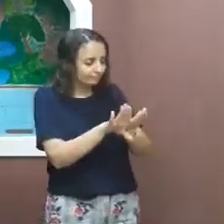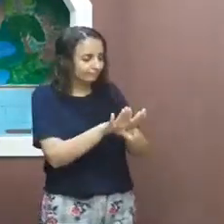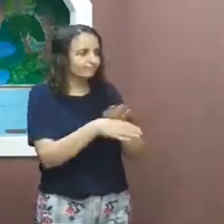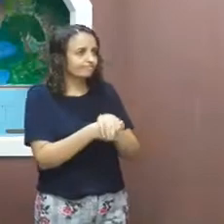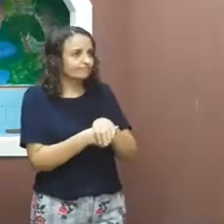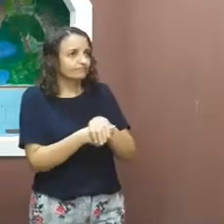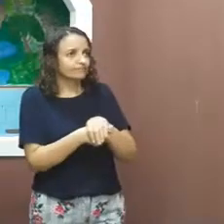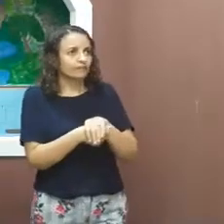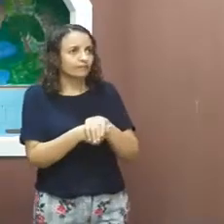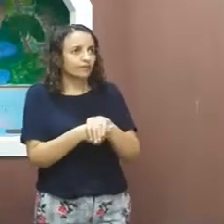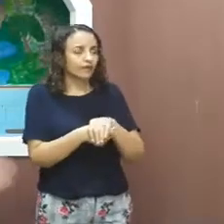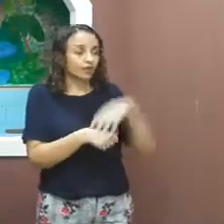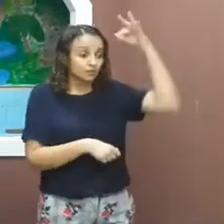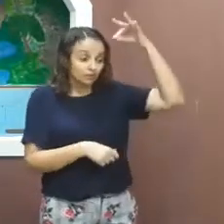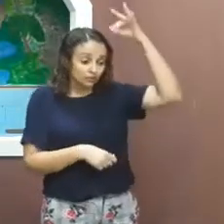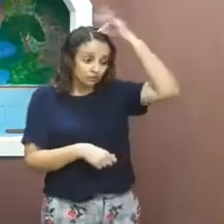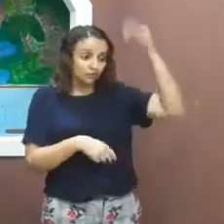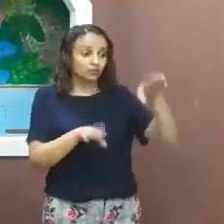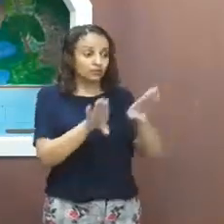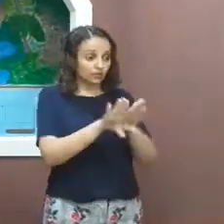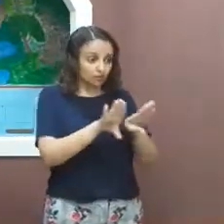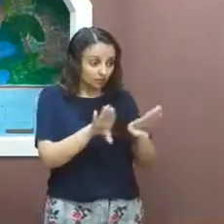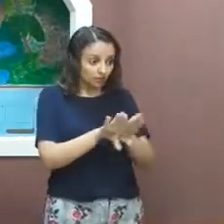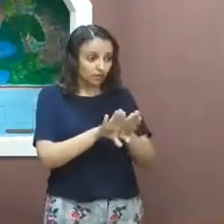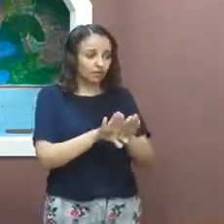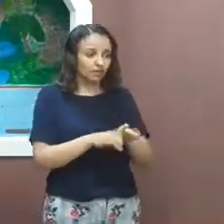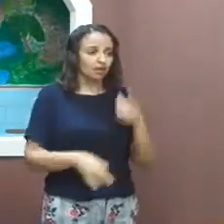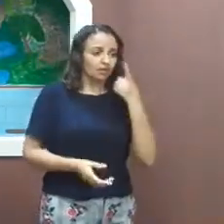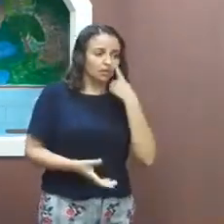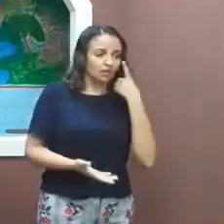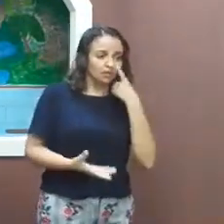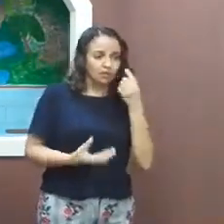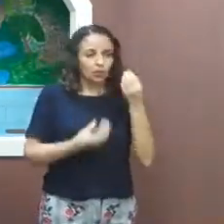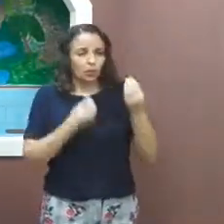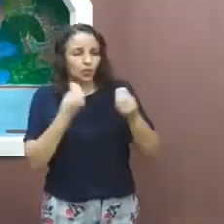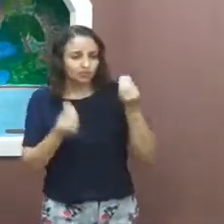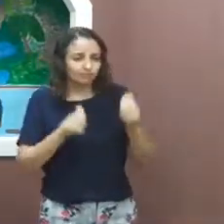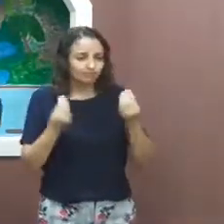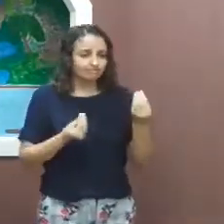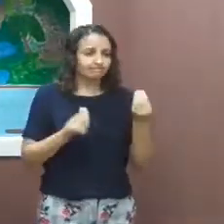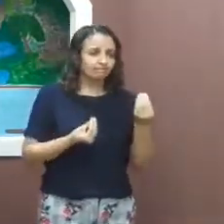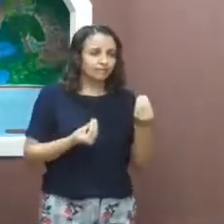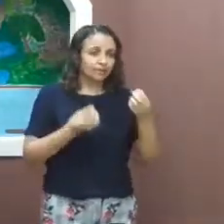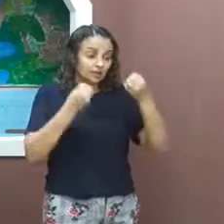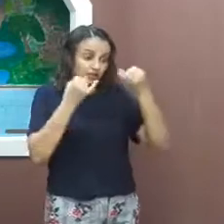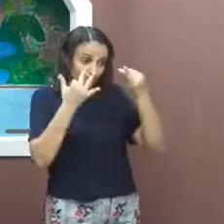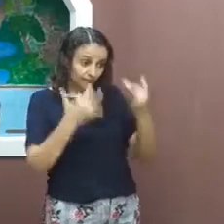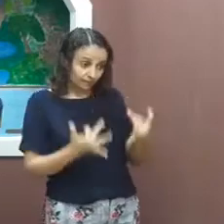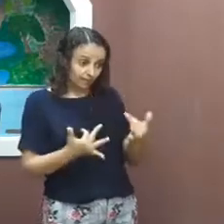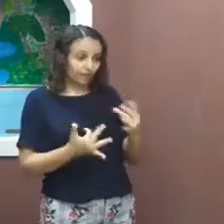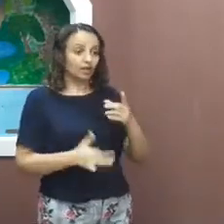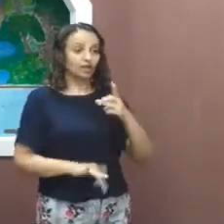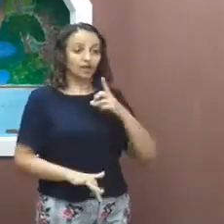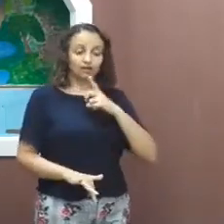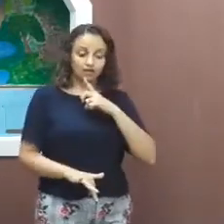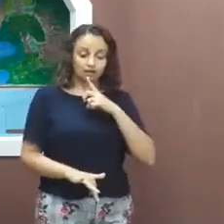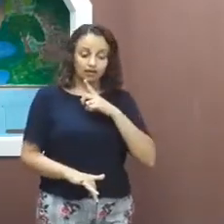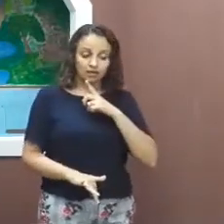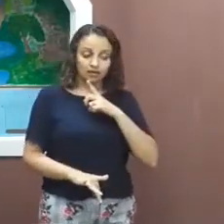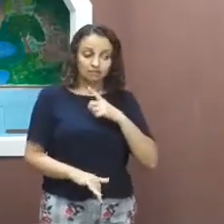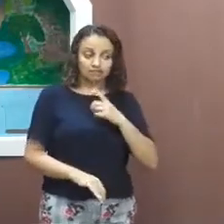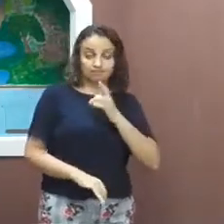ao espiritual. Quais que são, o que nós poderíamos dizer? Não é? Poderíamos dizer que existe